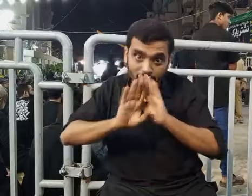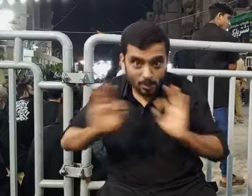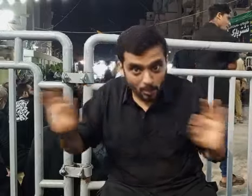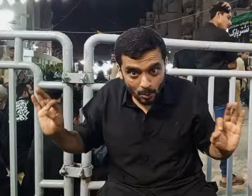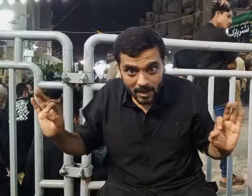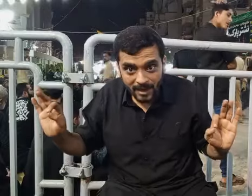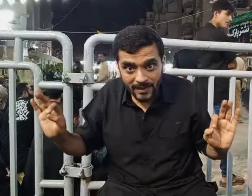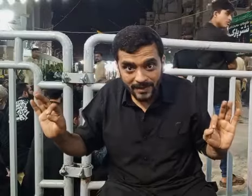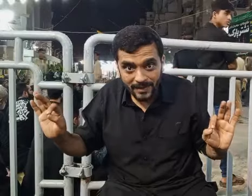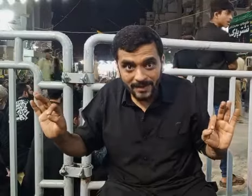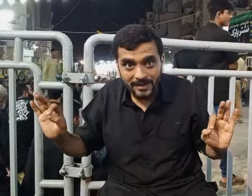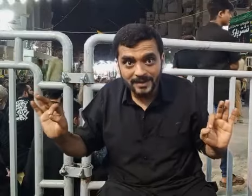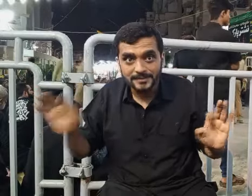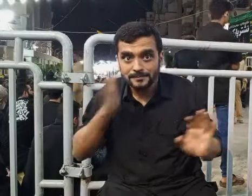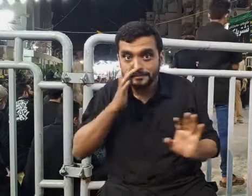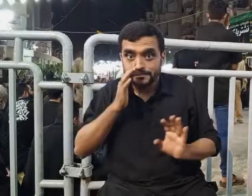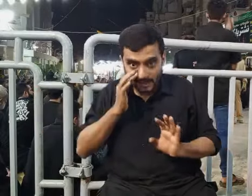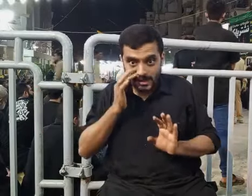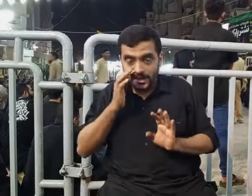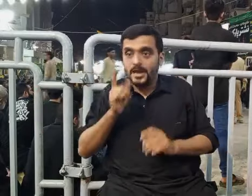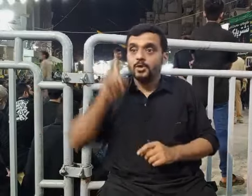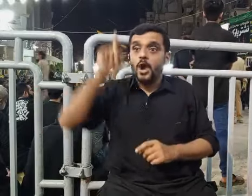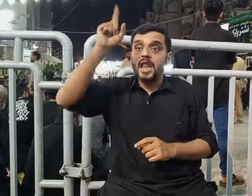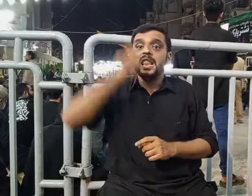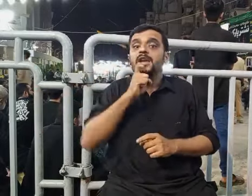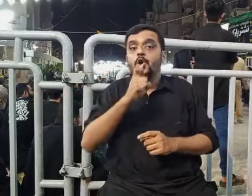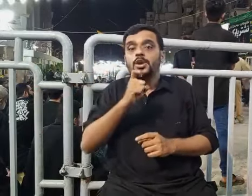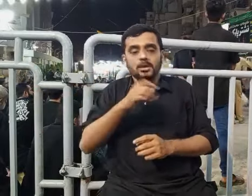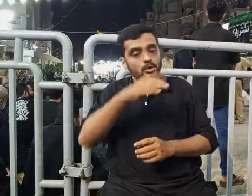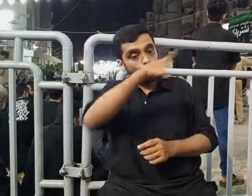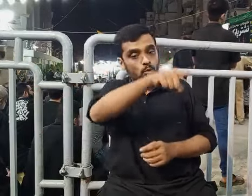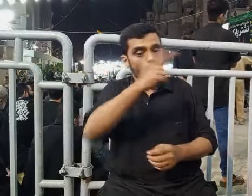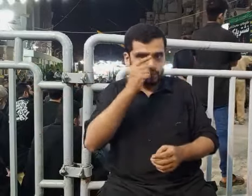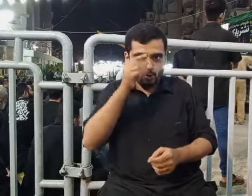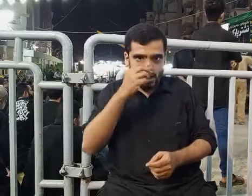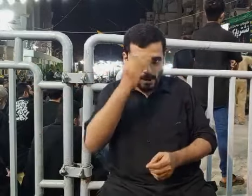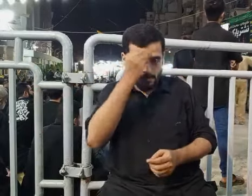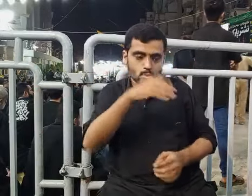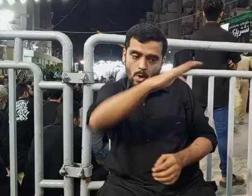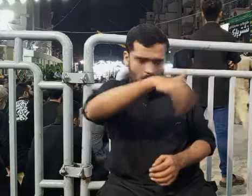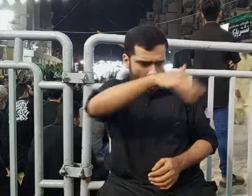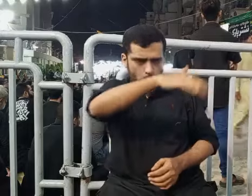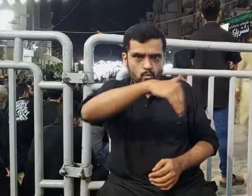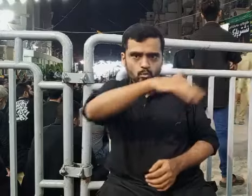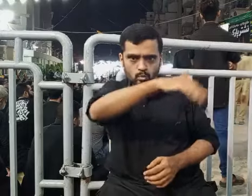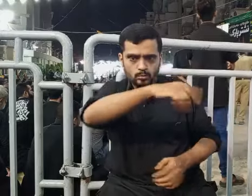آ تو کعبے میں اے مادر علی، مریم سے مرتبہ بڑا اسم زیاد ہے،